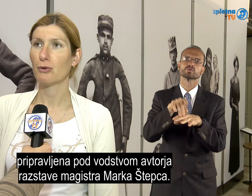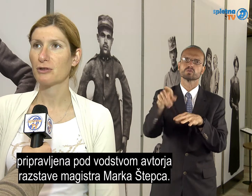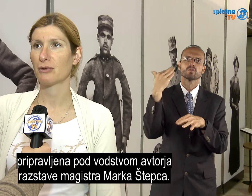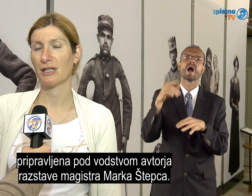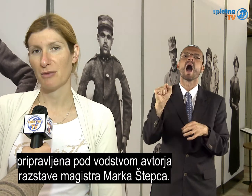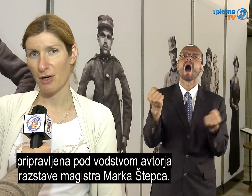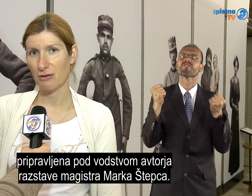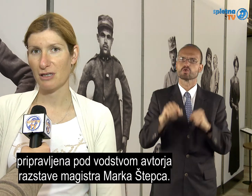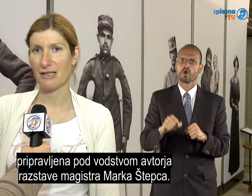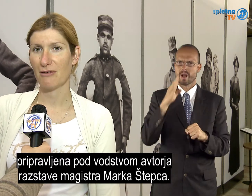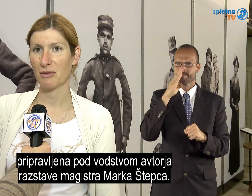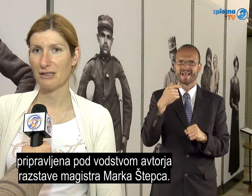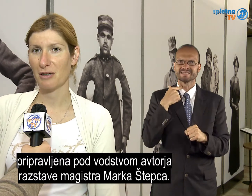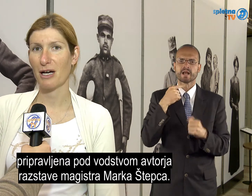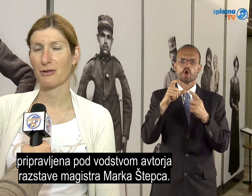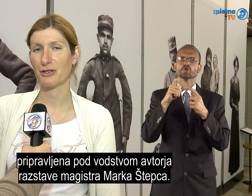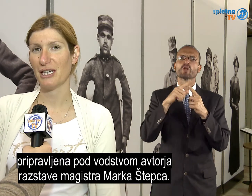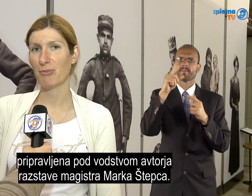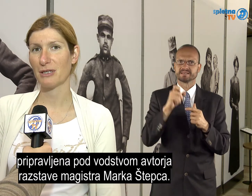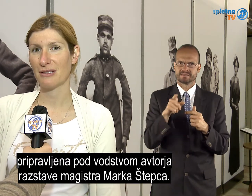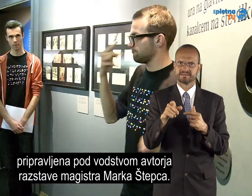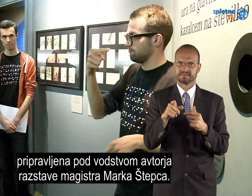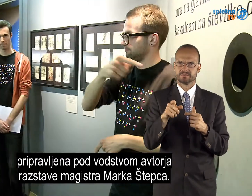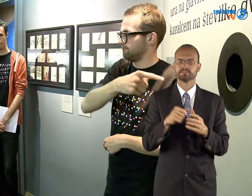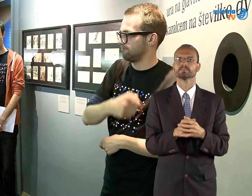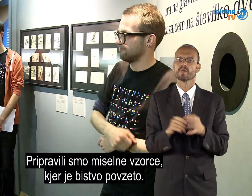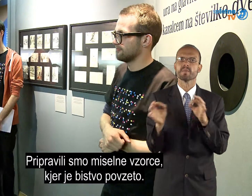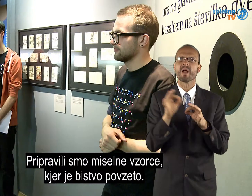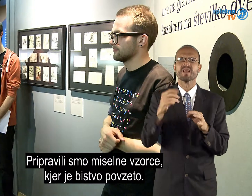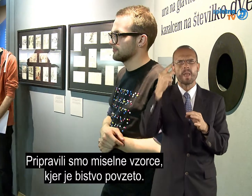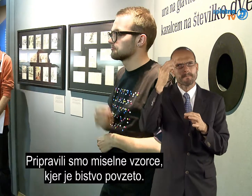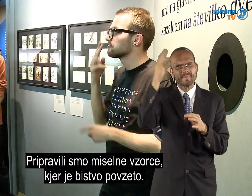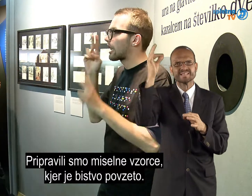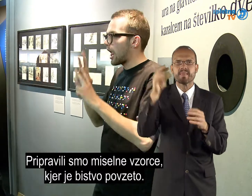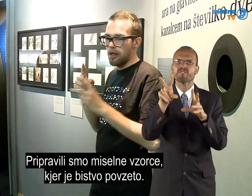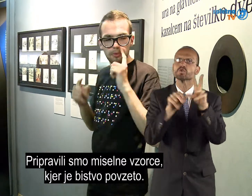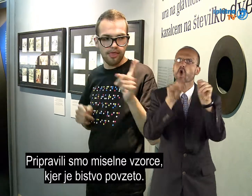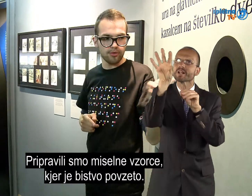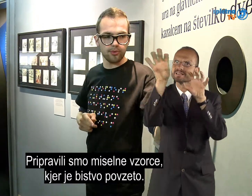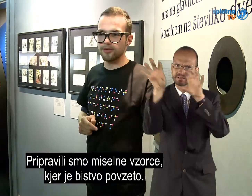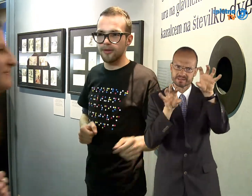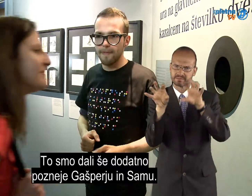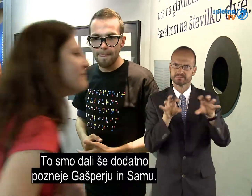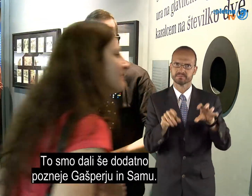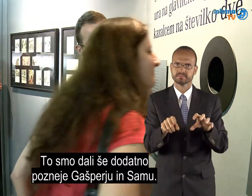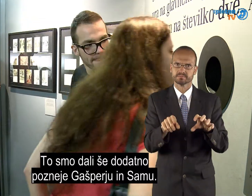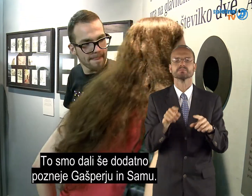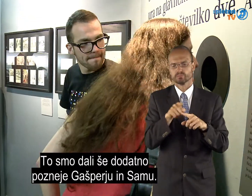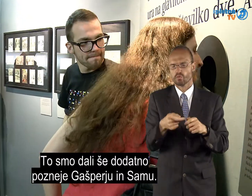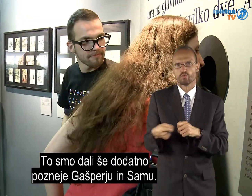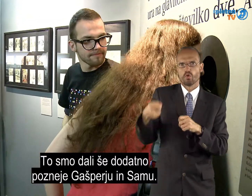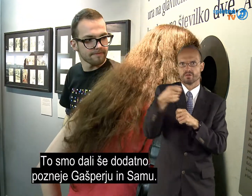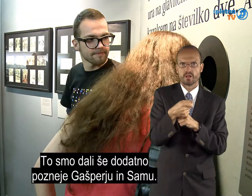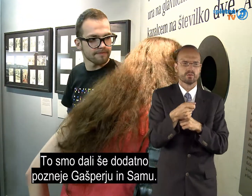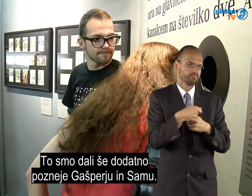po vodstvu, ki ga je imel avtor razstave, magister Marko Štepec, pripravili pa miselne vzorce, kjer je pa bistvo povzeto, in to smo dali